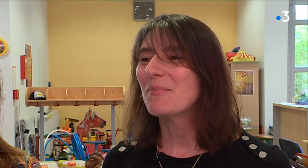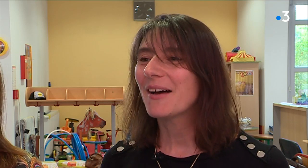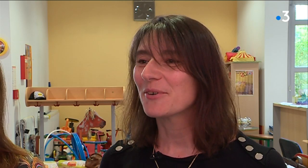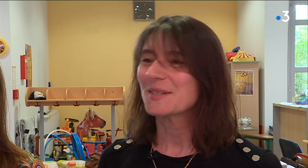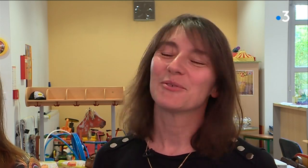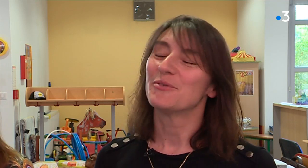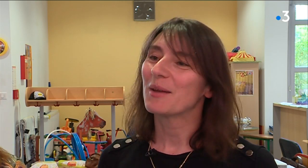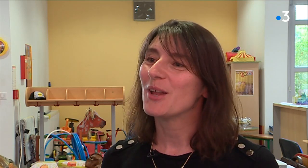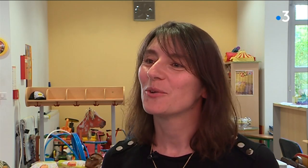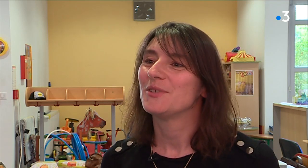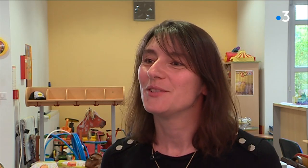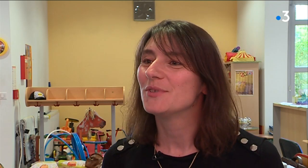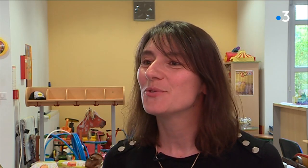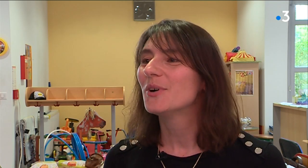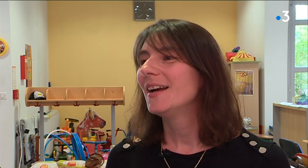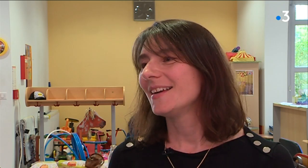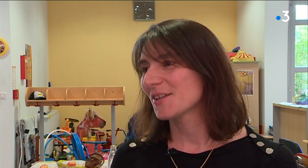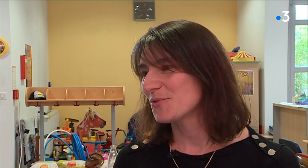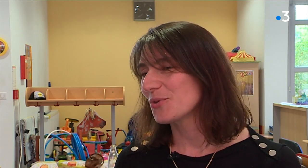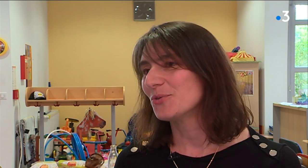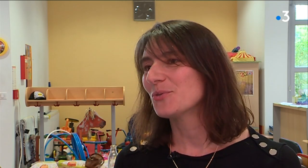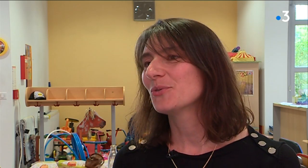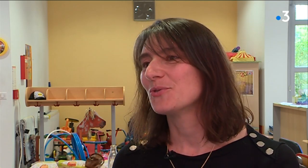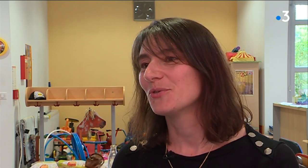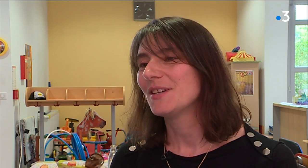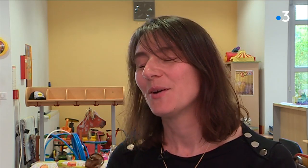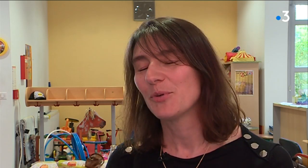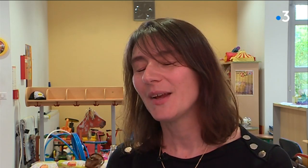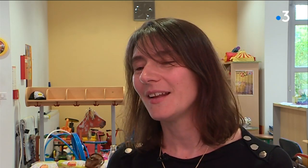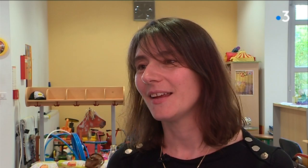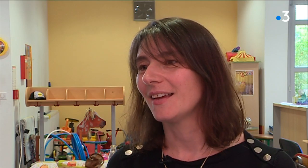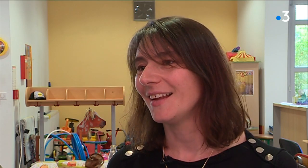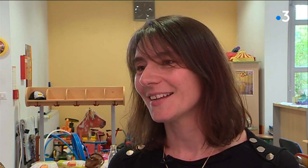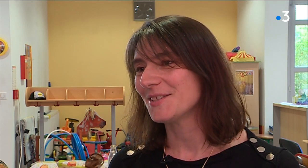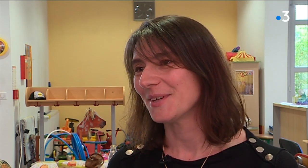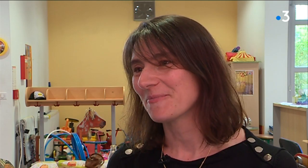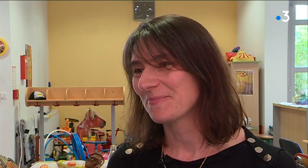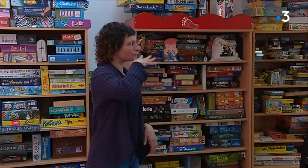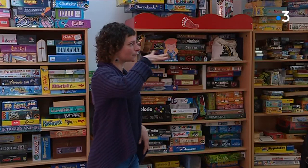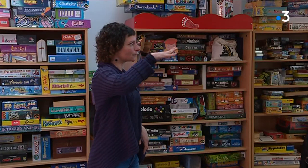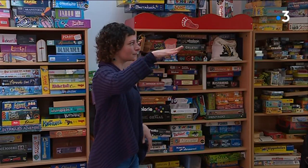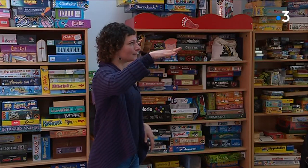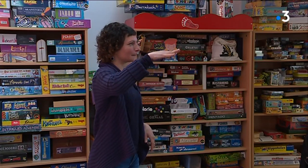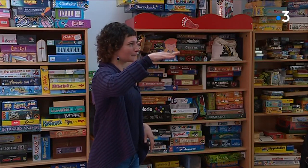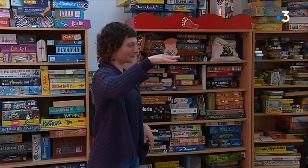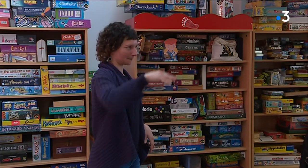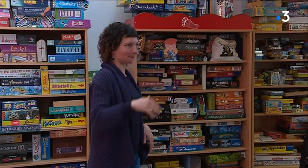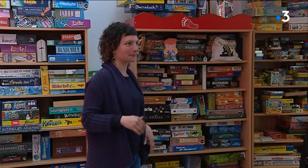ce n pas forcément du vocabulaire qu'on utilise tous les jours et c vrai que me suis rendu compte qu'aujourd'hui j'avais un peu de mal à les resituer Cécile forme parent et